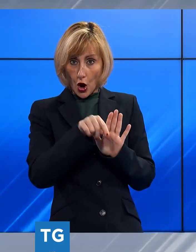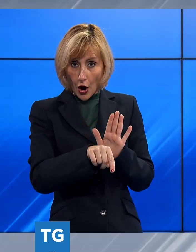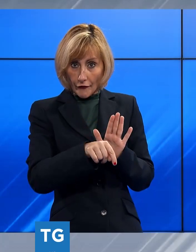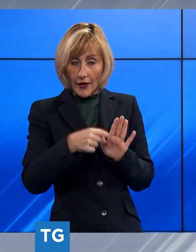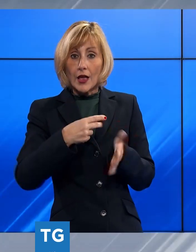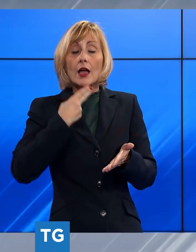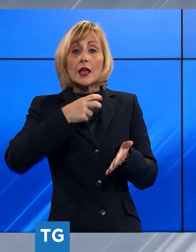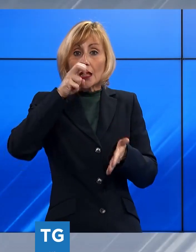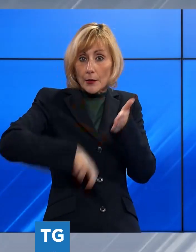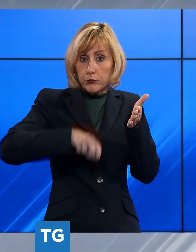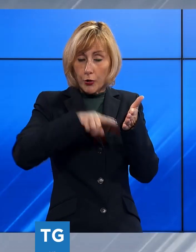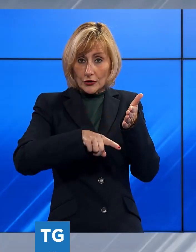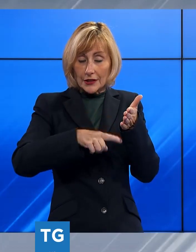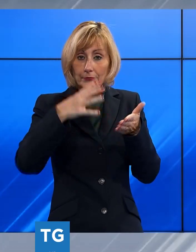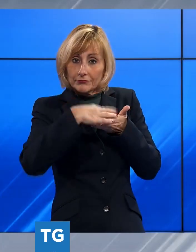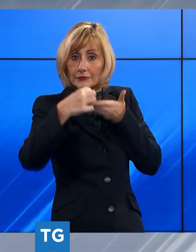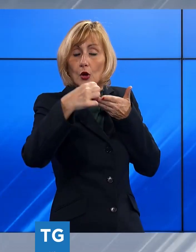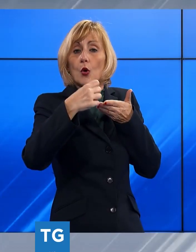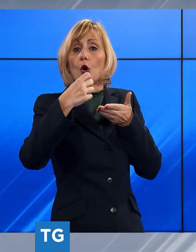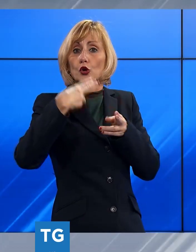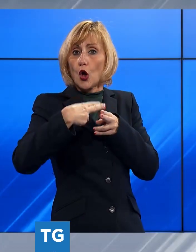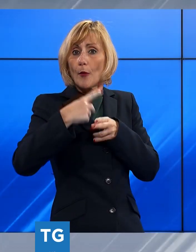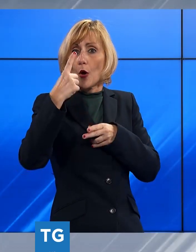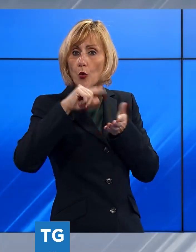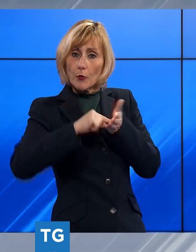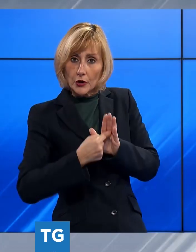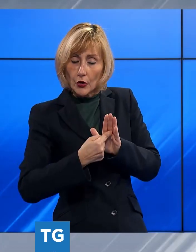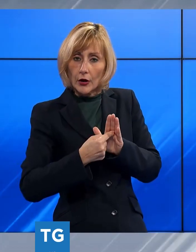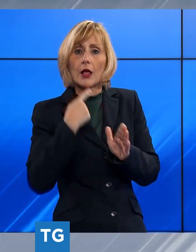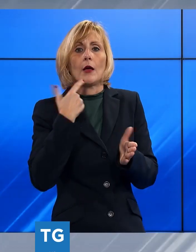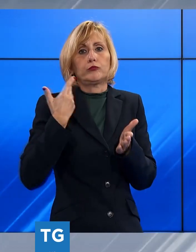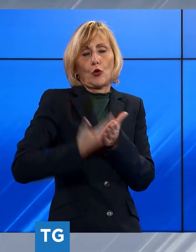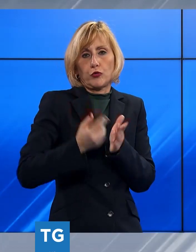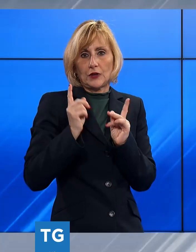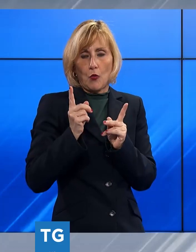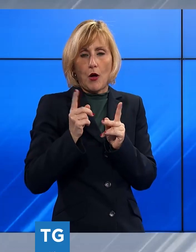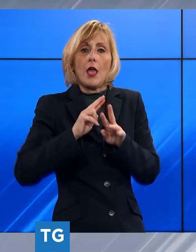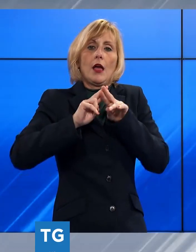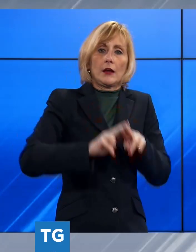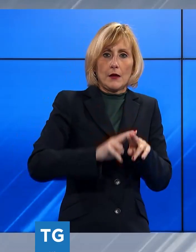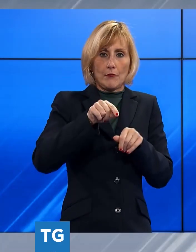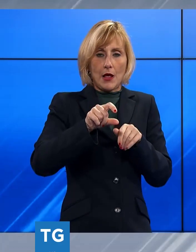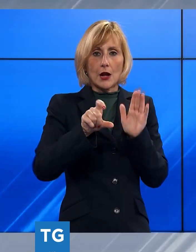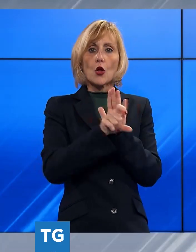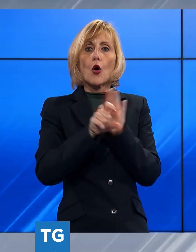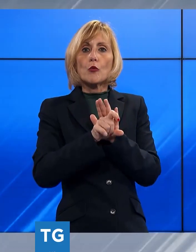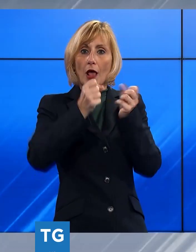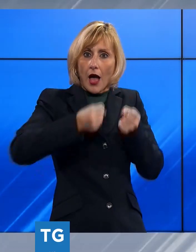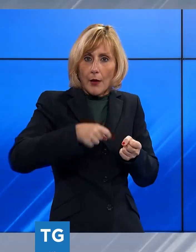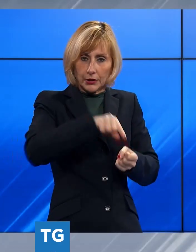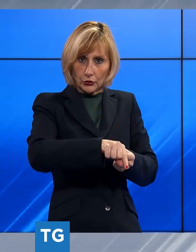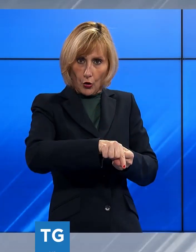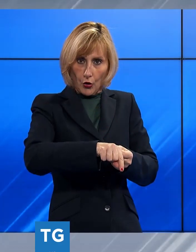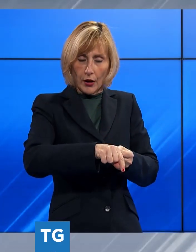ma circa un milione la deve restituire a Roma la proposta è che non la restituisca e che la gestisca per